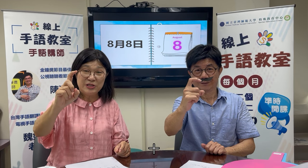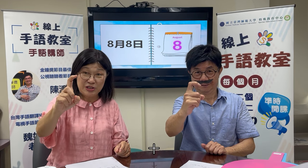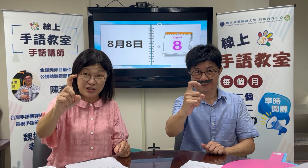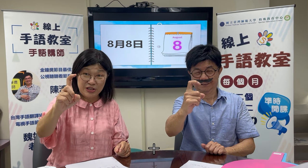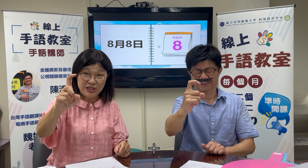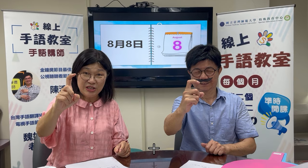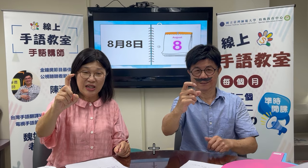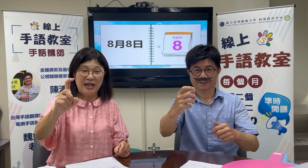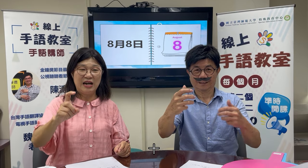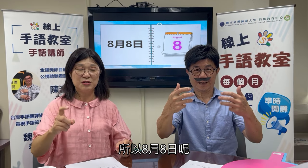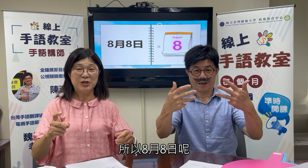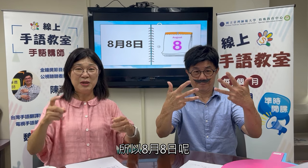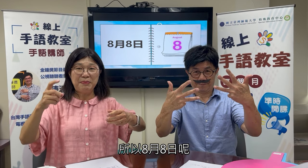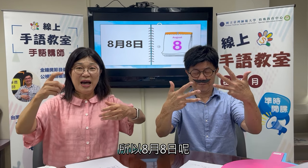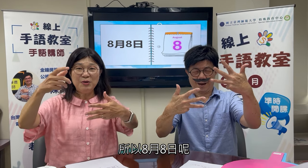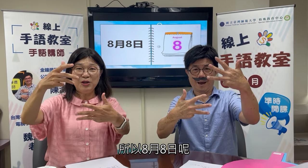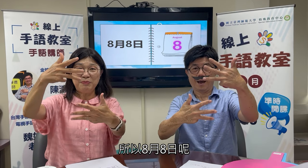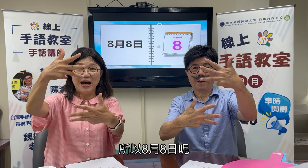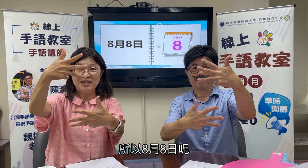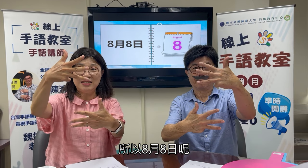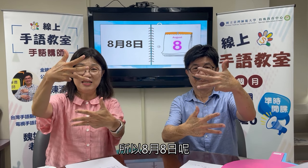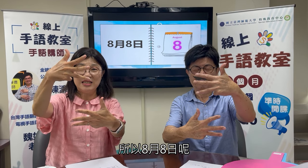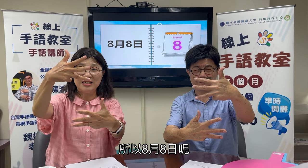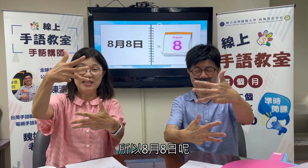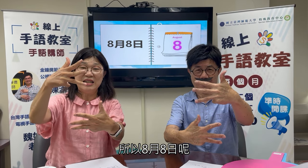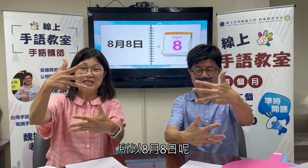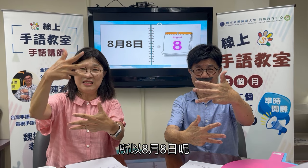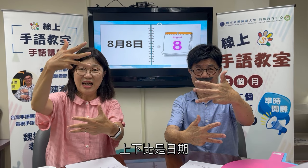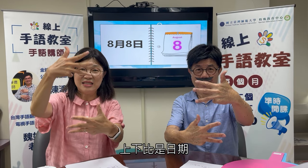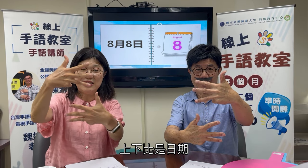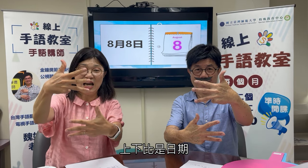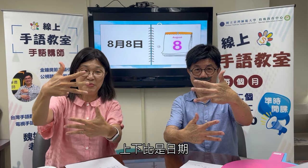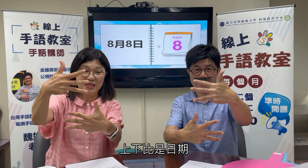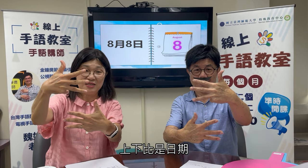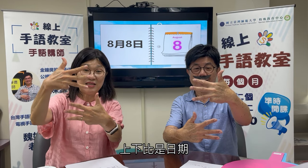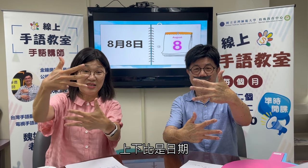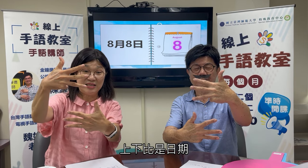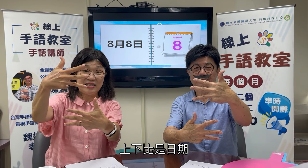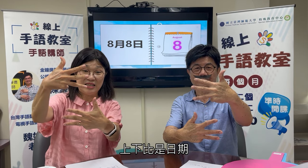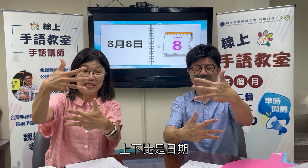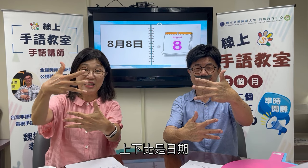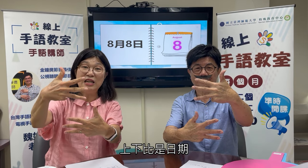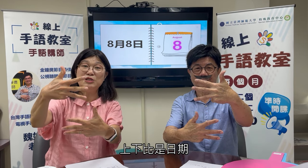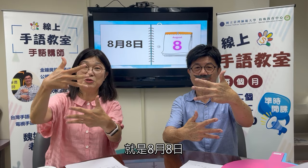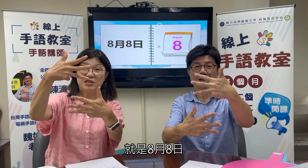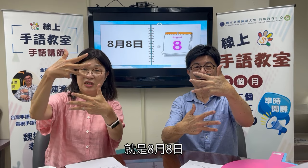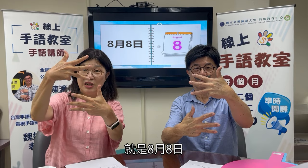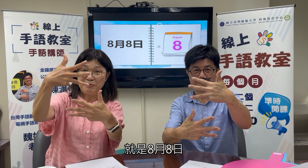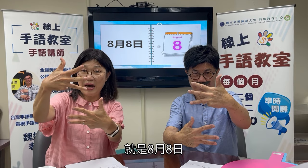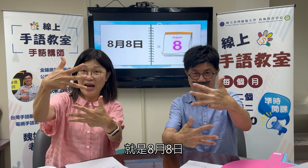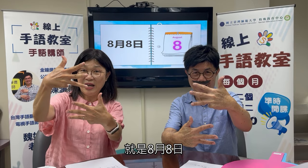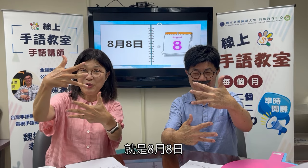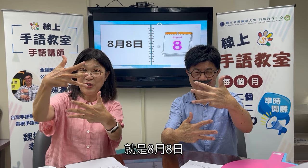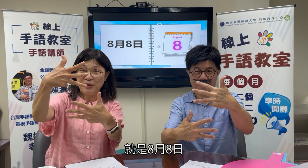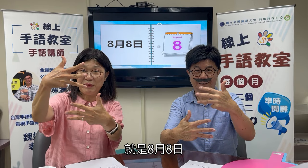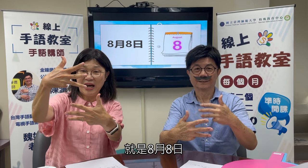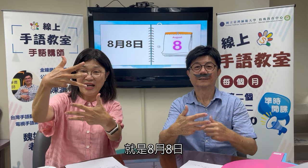1、2、3、4、5、6、7、8、9、10。好，所以8月8日呢，上下笔试日期就是8月8日。